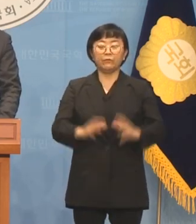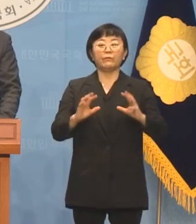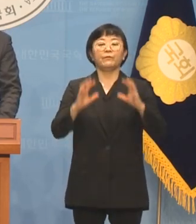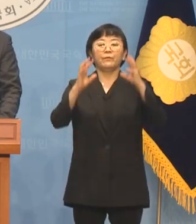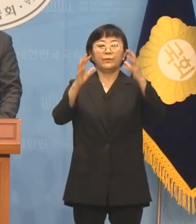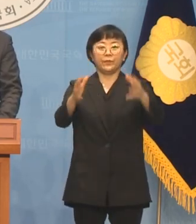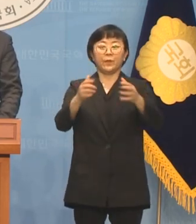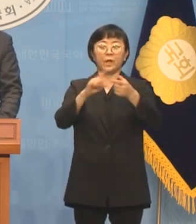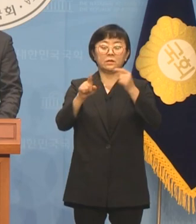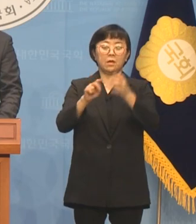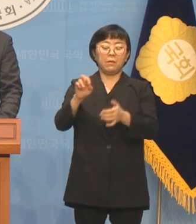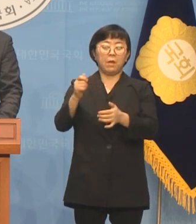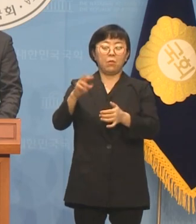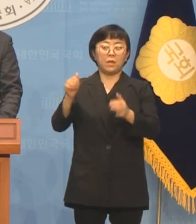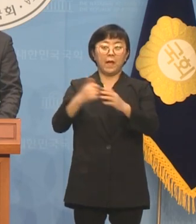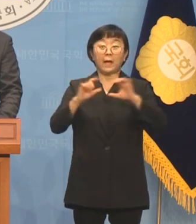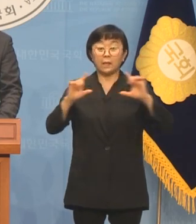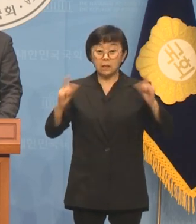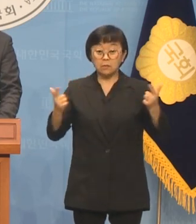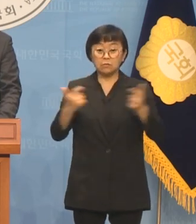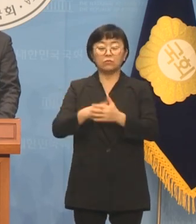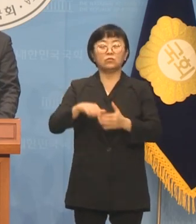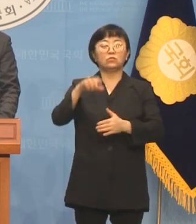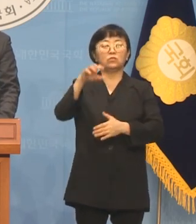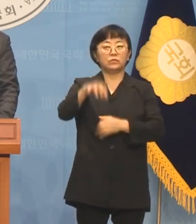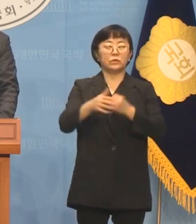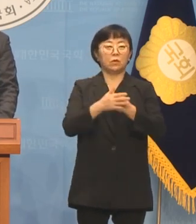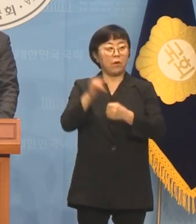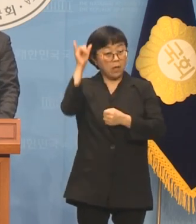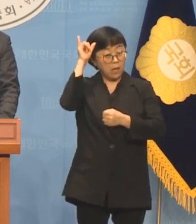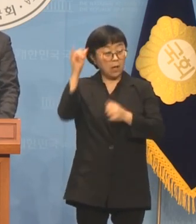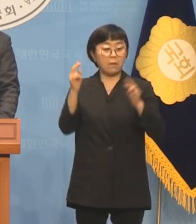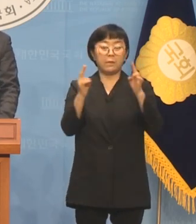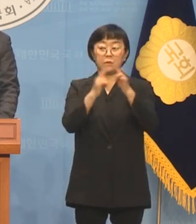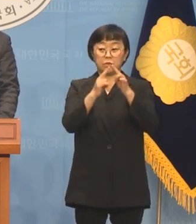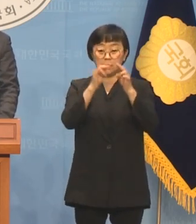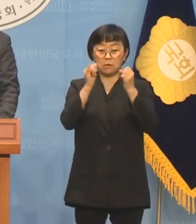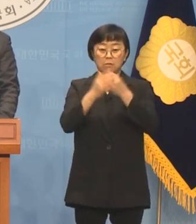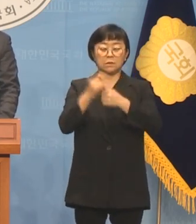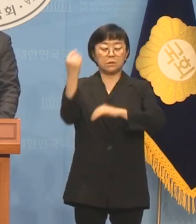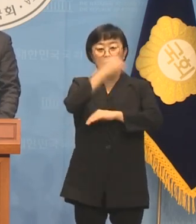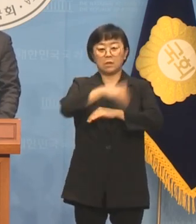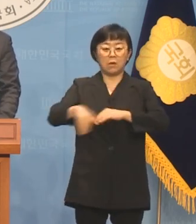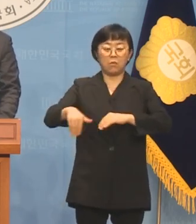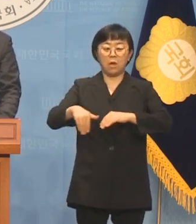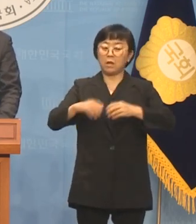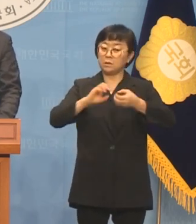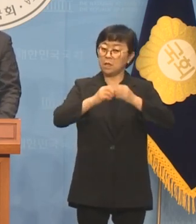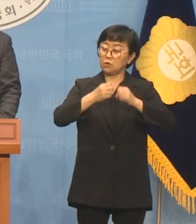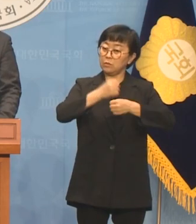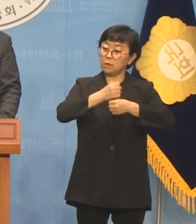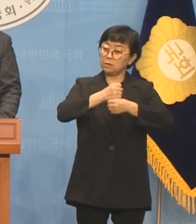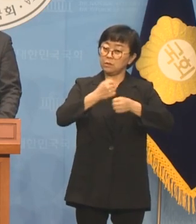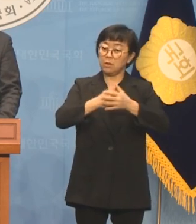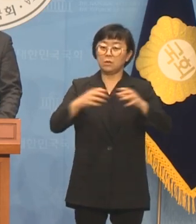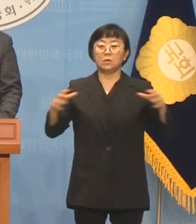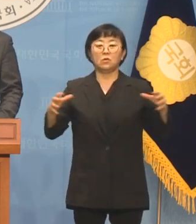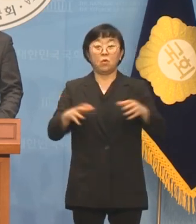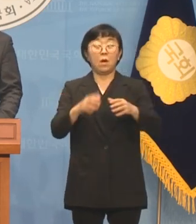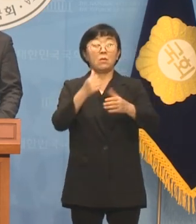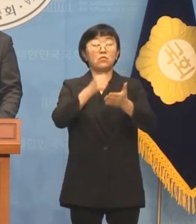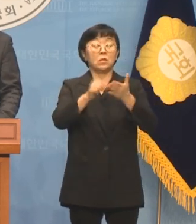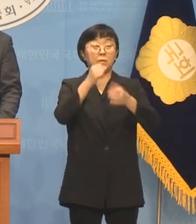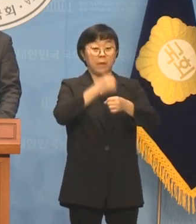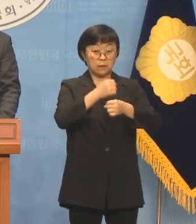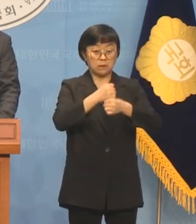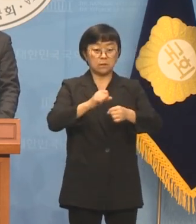국제적으로 비메모리 분야 수요도 커졌고 AI 반도체의 경우에 설계와 제조를 결합한 종합생산 능력이